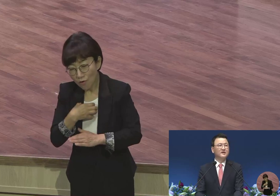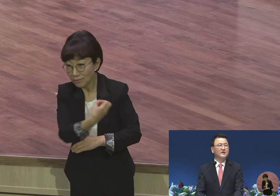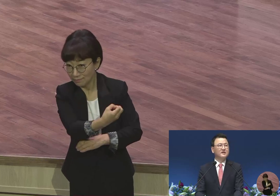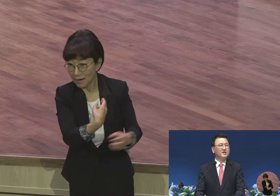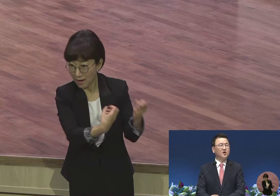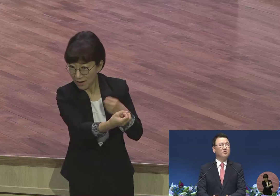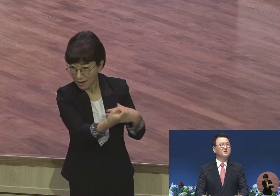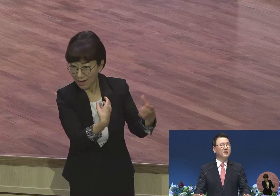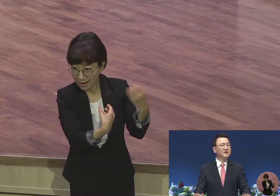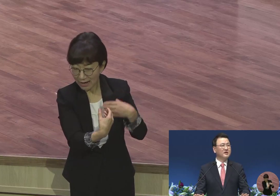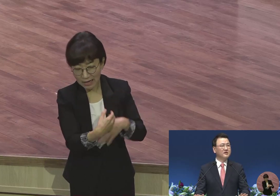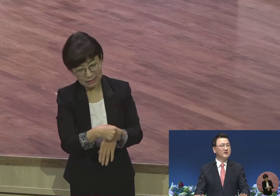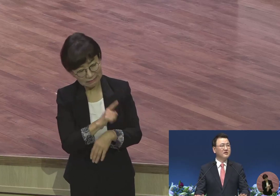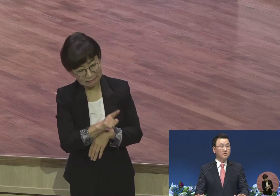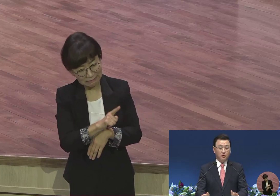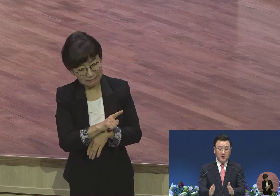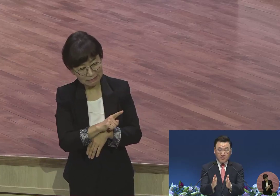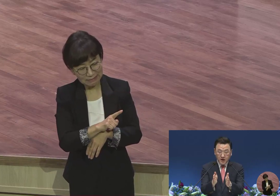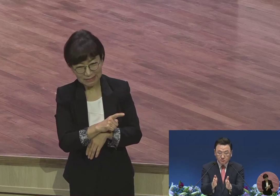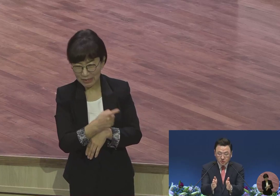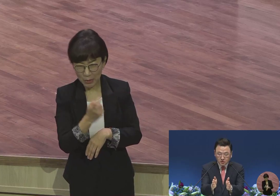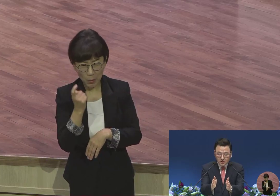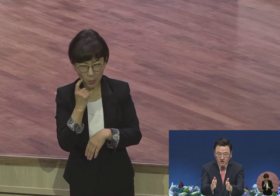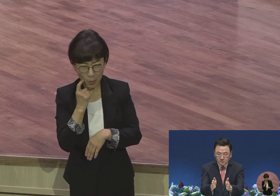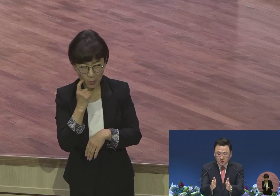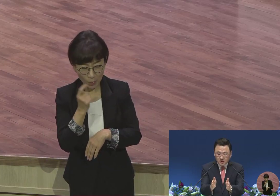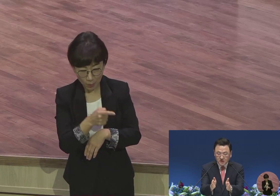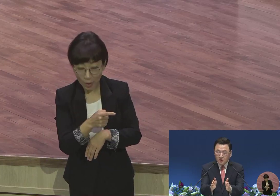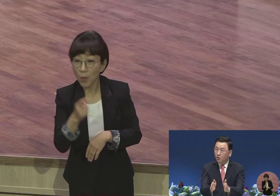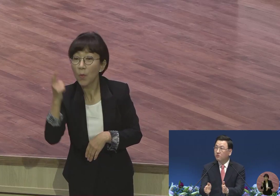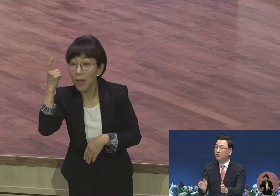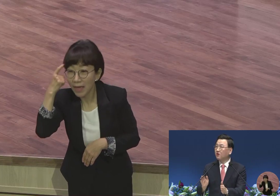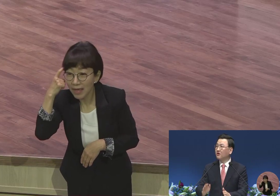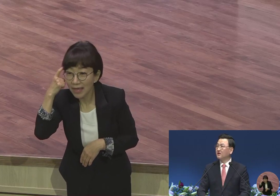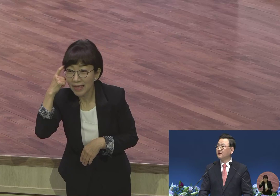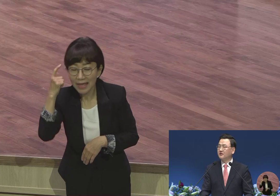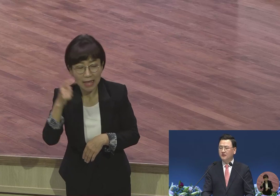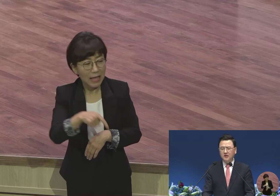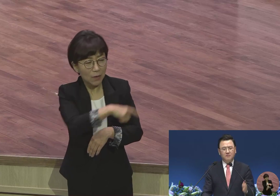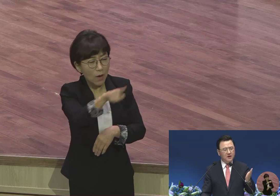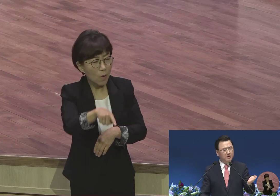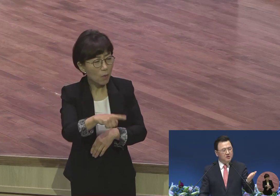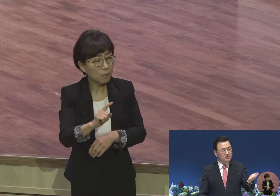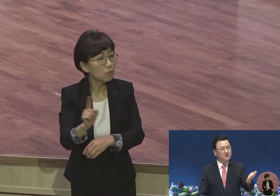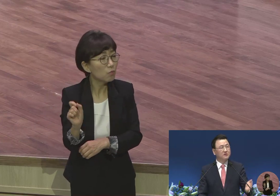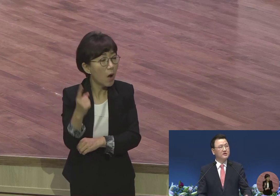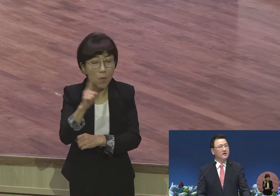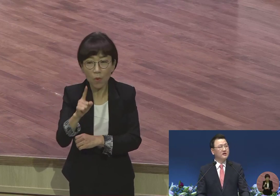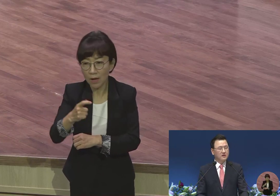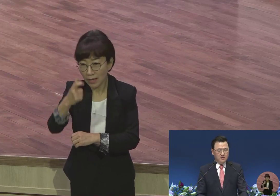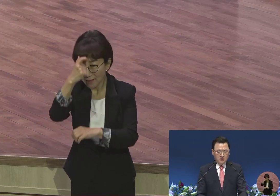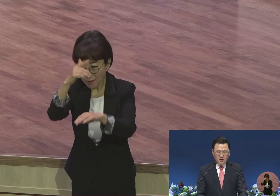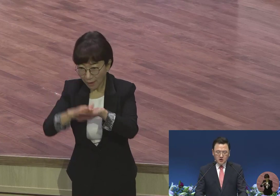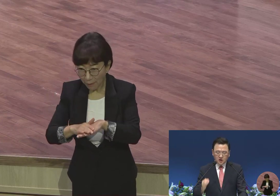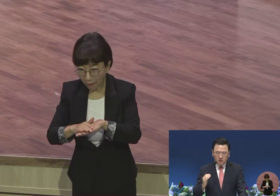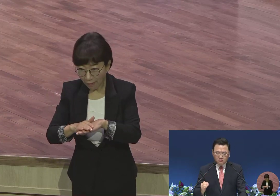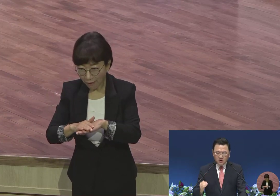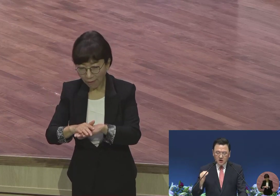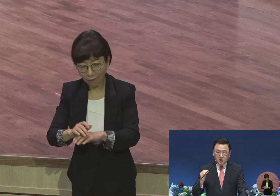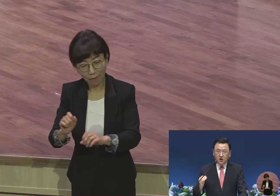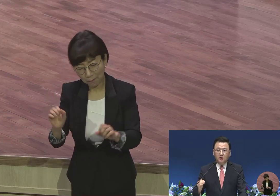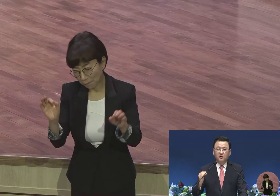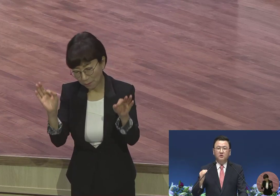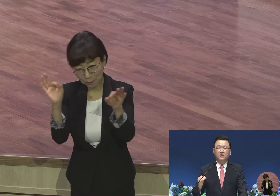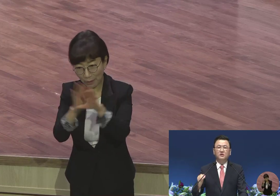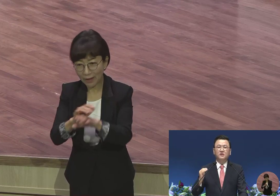얘기하는데 그게 다 거짓말이라는 거예요. 너 예배가 무너졌기 때문에 오는 결과라는 거예요. 참 예배를 드려줬느냐?